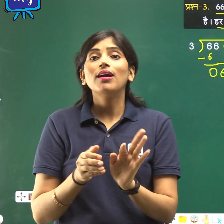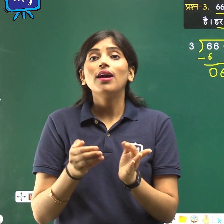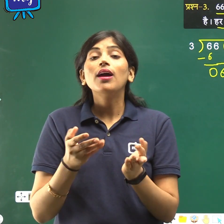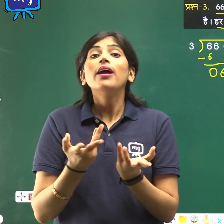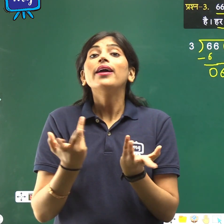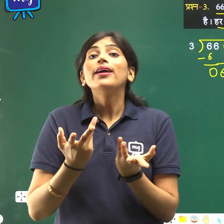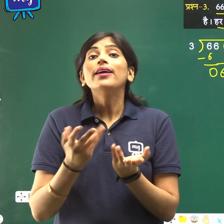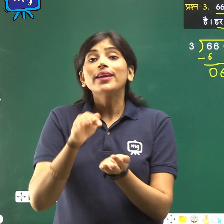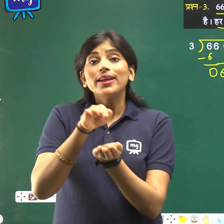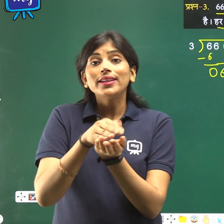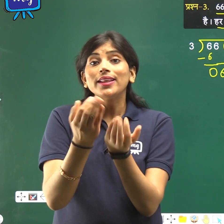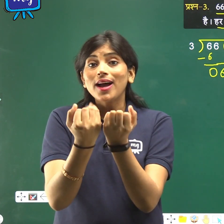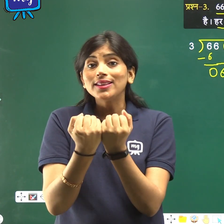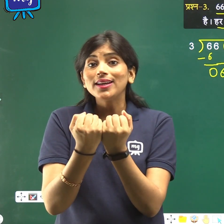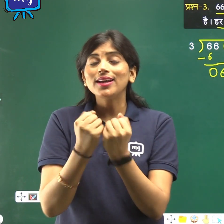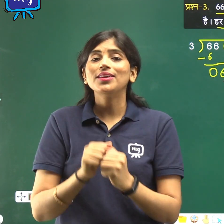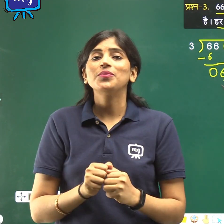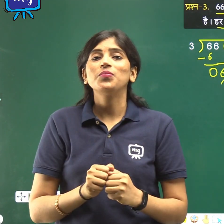कितने आते हैं बच्चों?